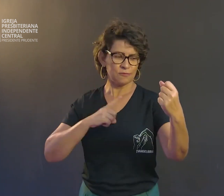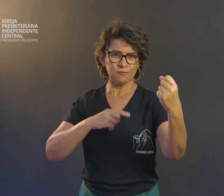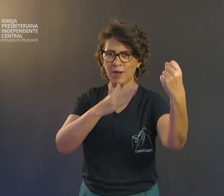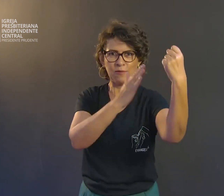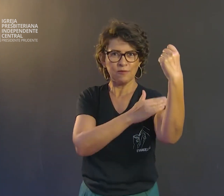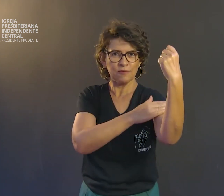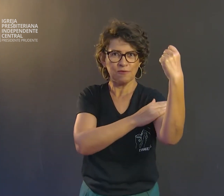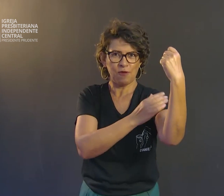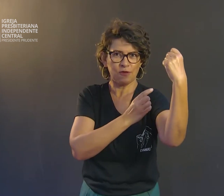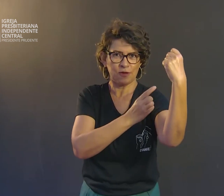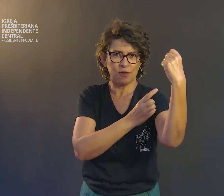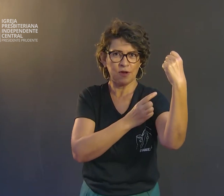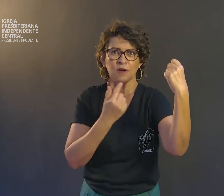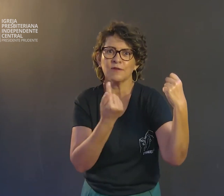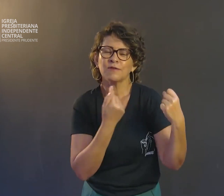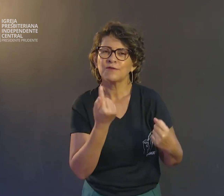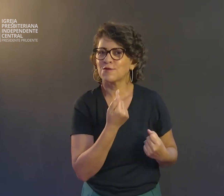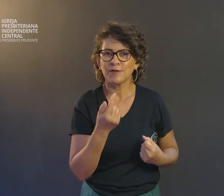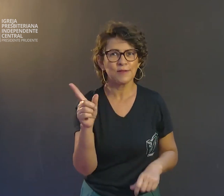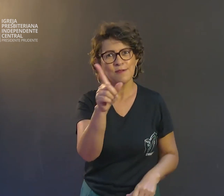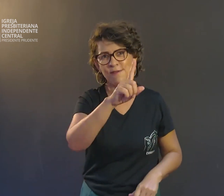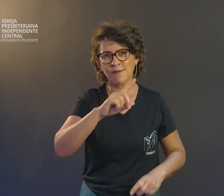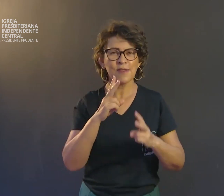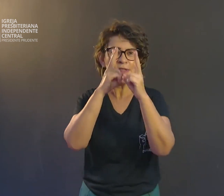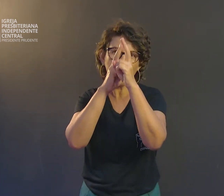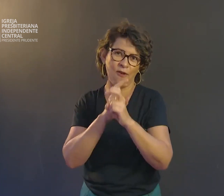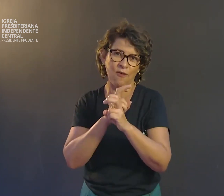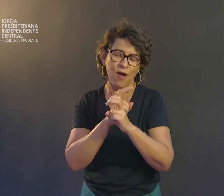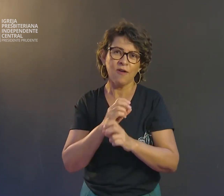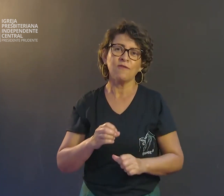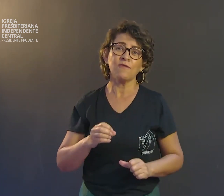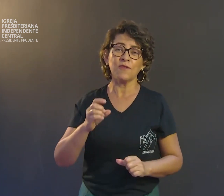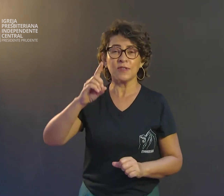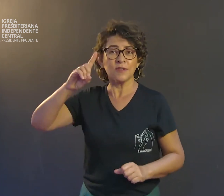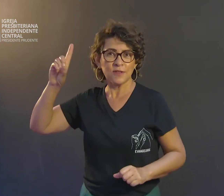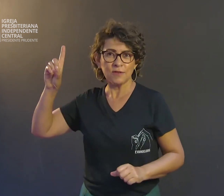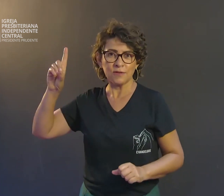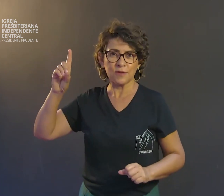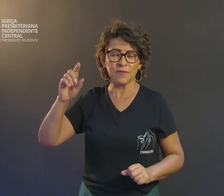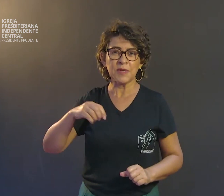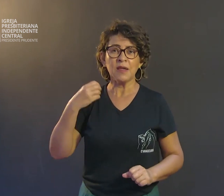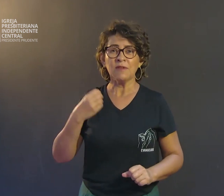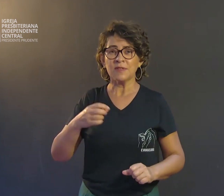pecado, a amargura, a rejeição, muito menos o próprio Satanás em sua